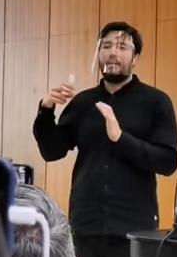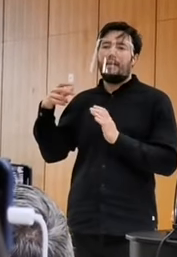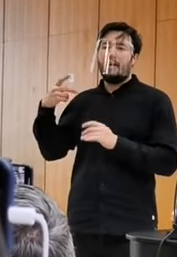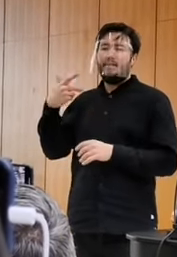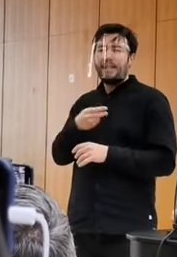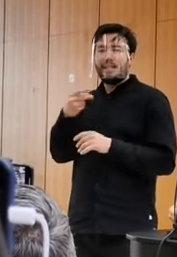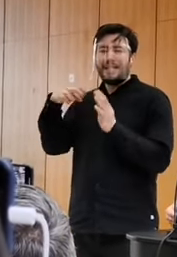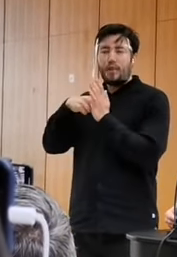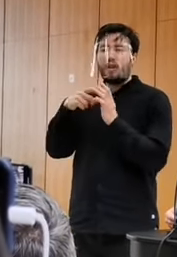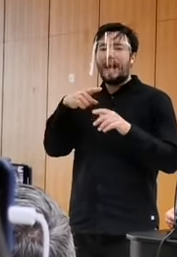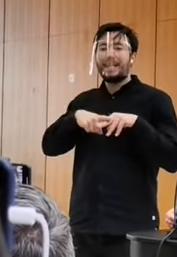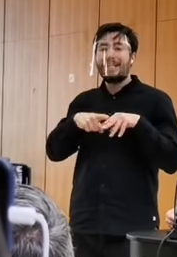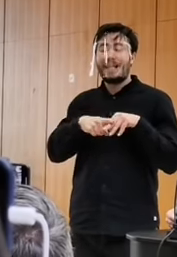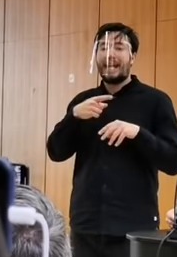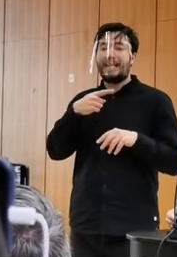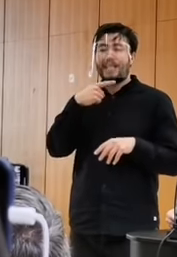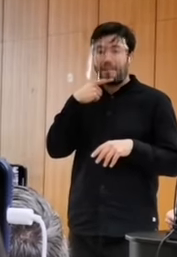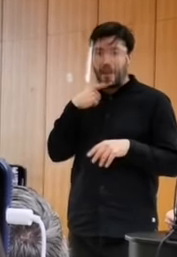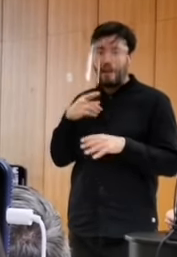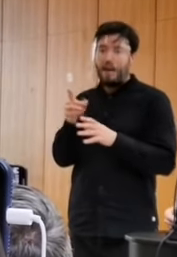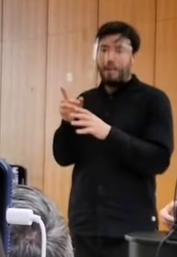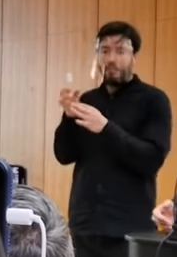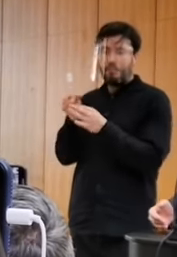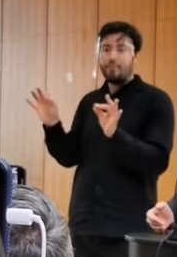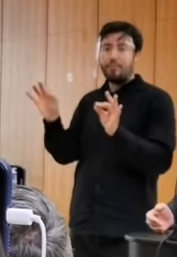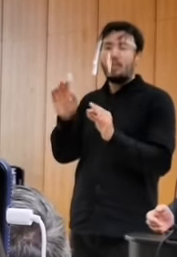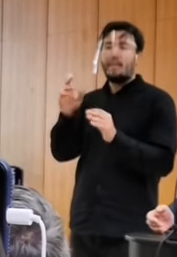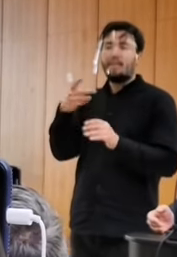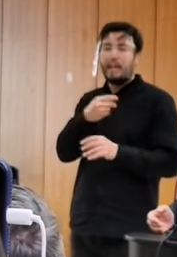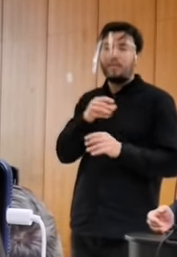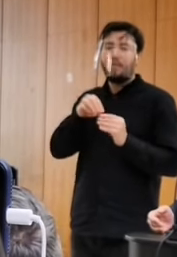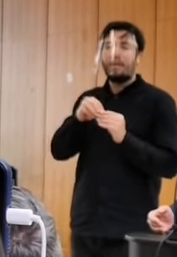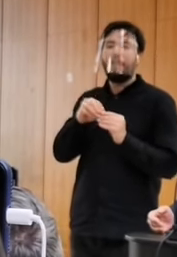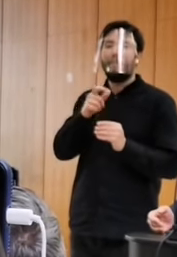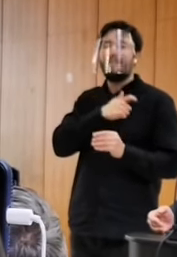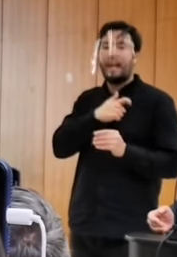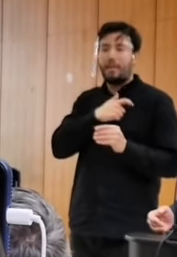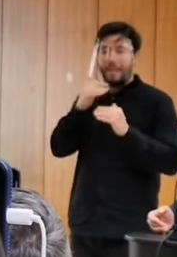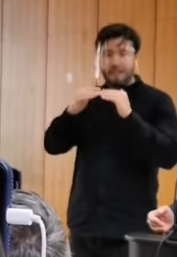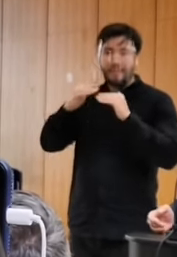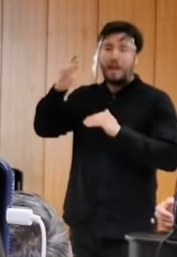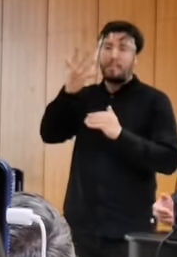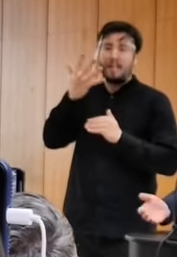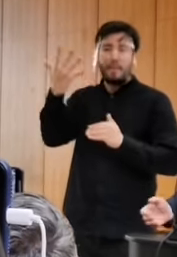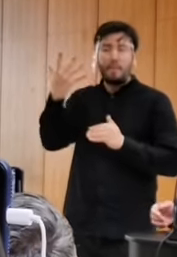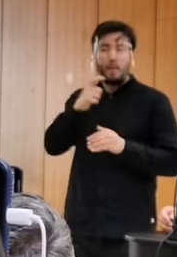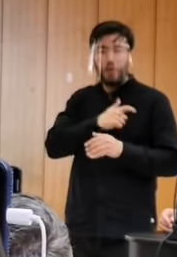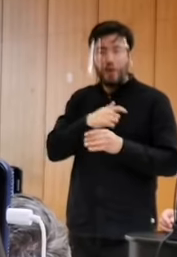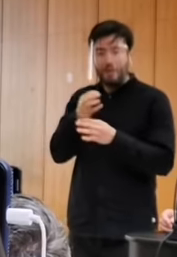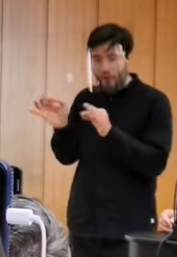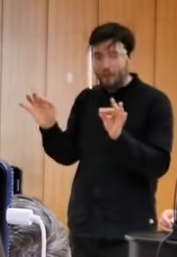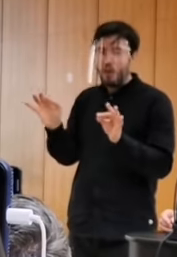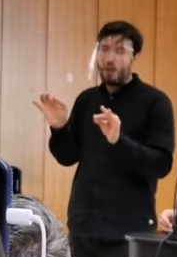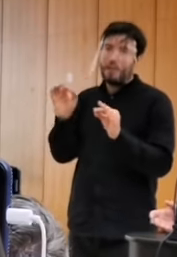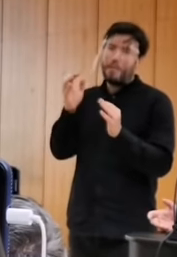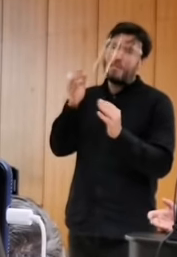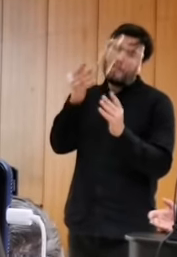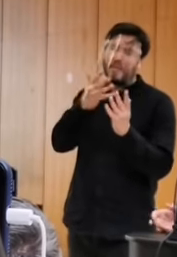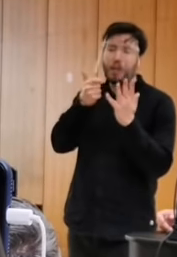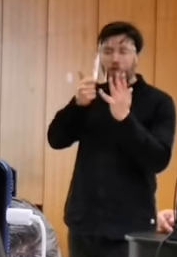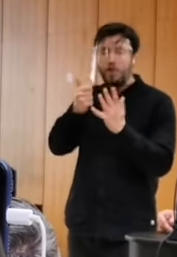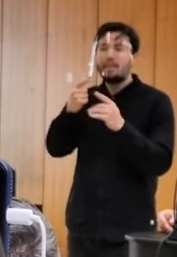posledných informácií, už bola uvoľnená na vakcinovanie aj vyšších ročníkov nad 55 rokov, respektíve 56,